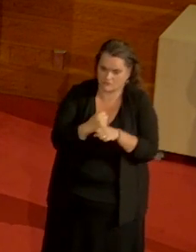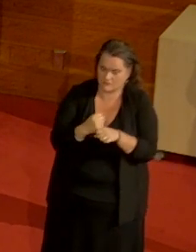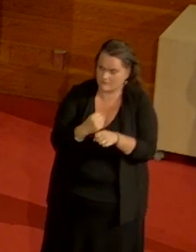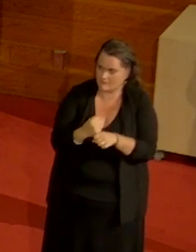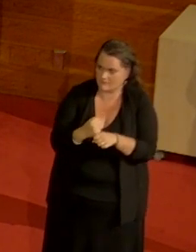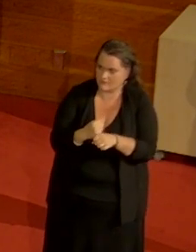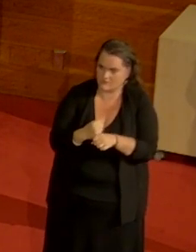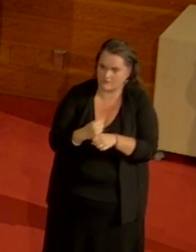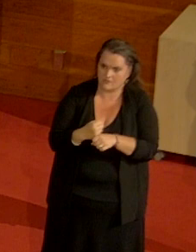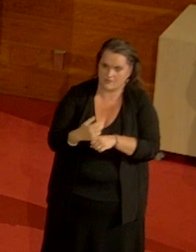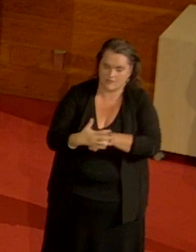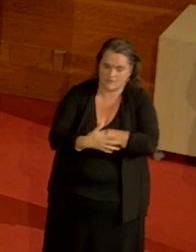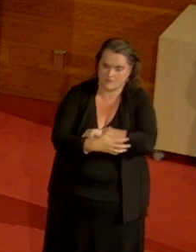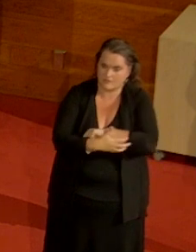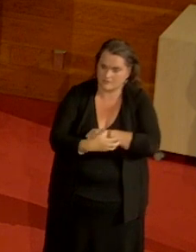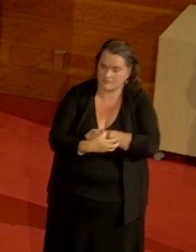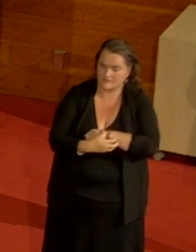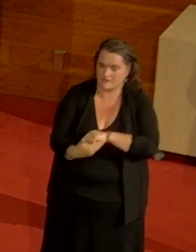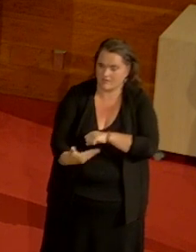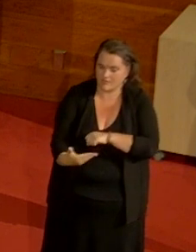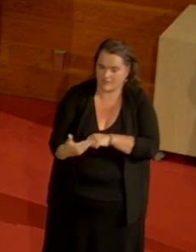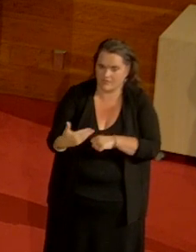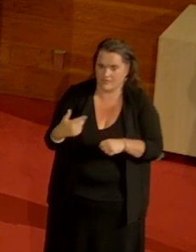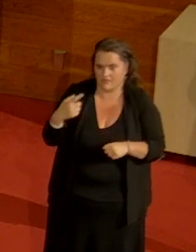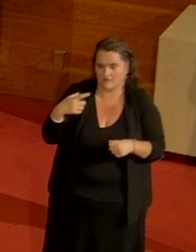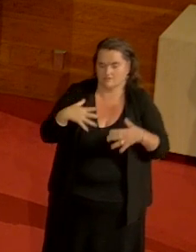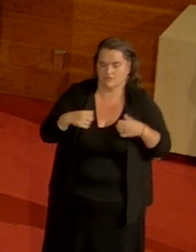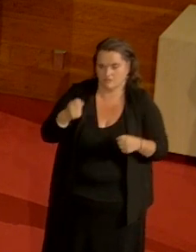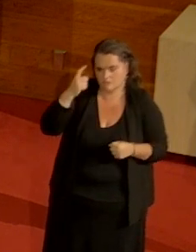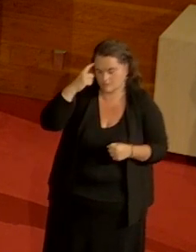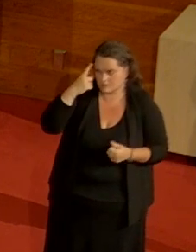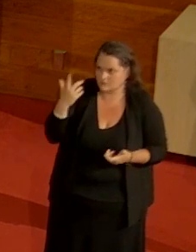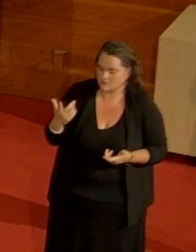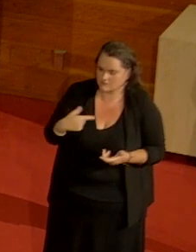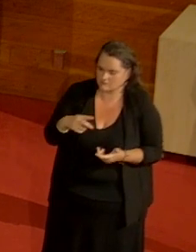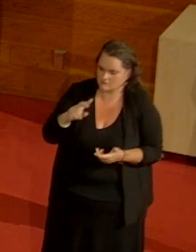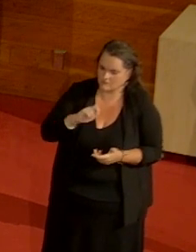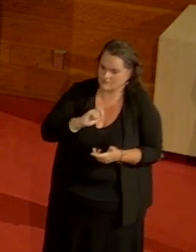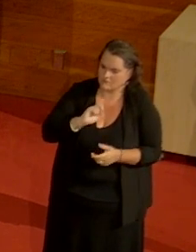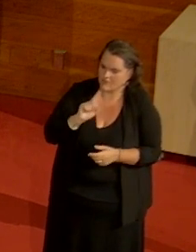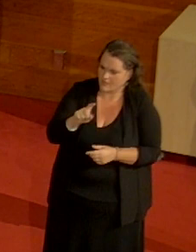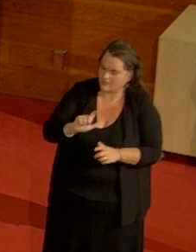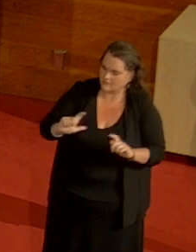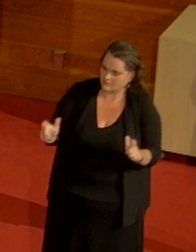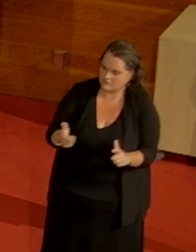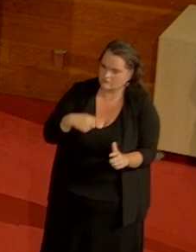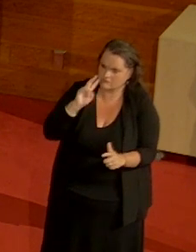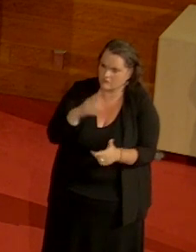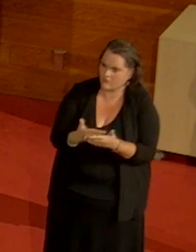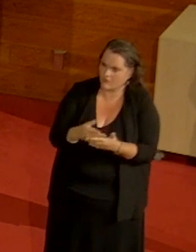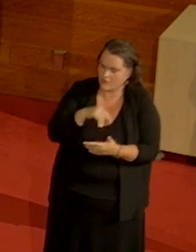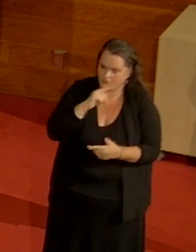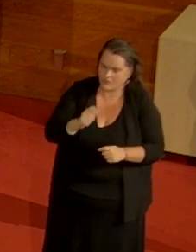sobre precariedad de salud mental ha sido doloroso comprobar como muchs muchísimas